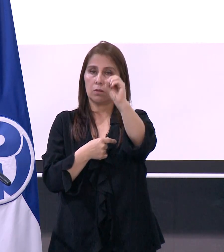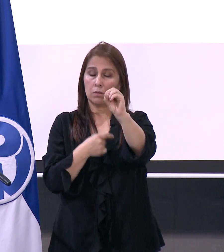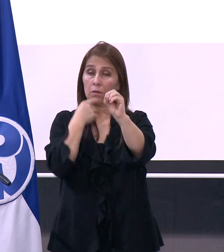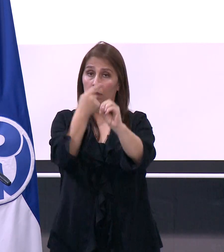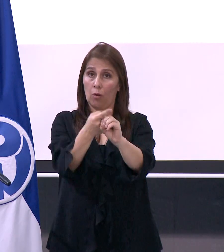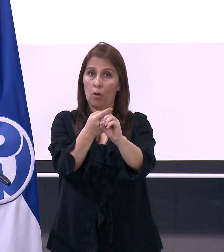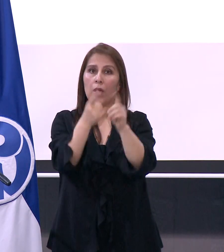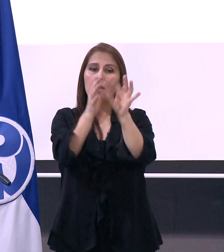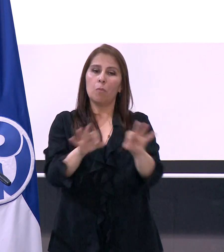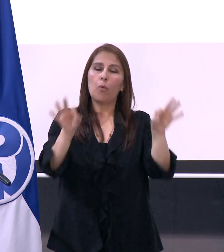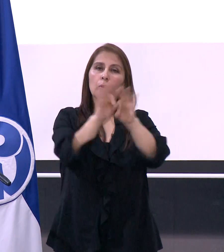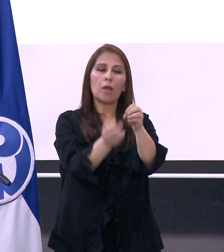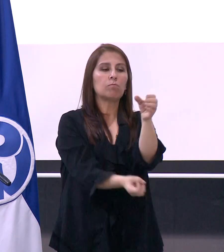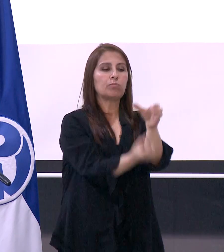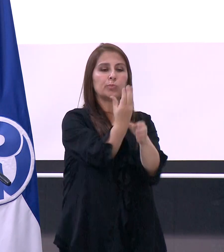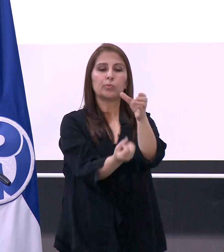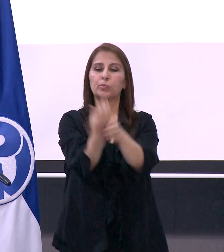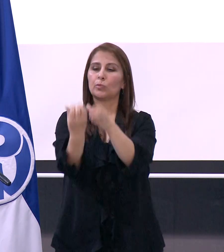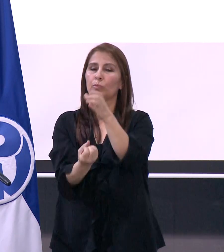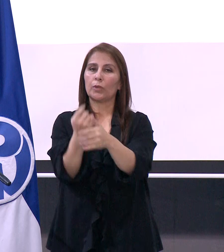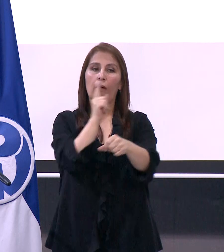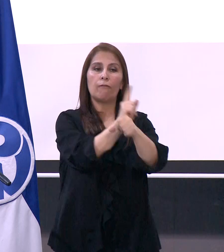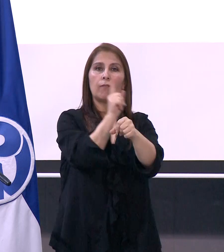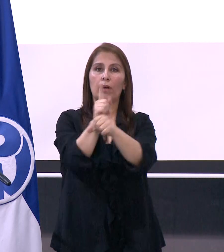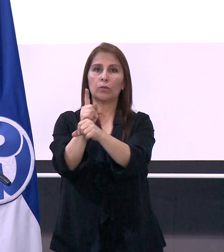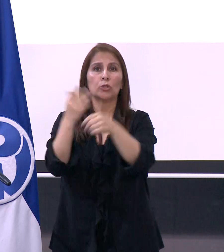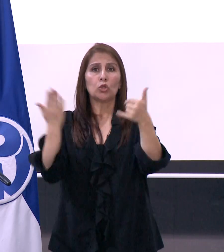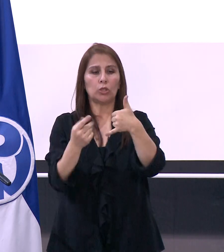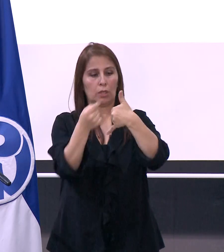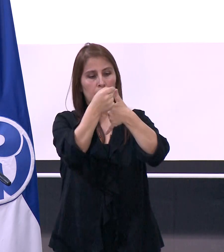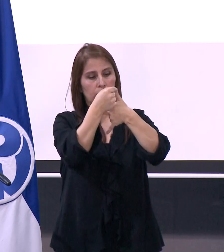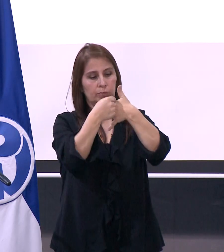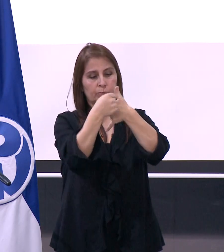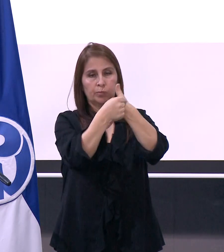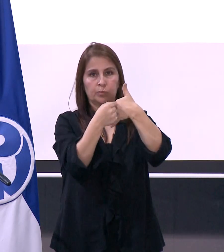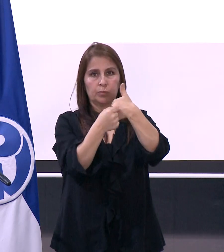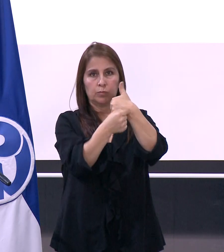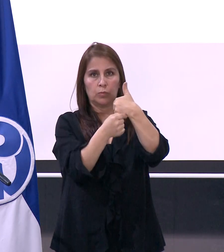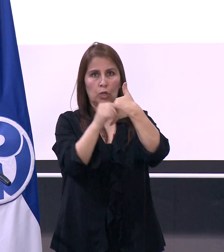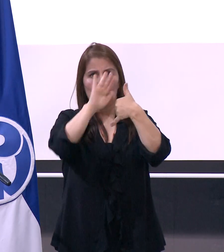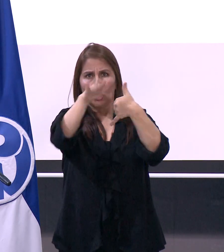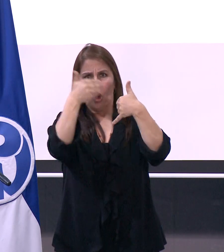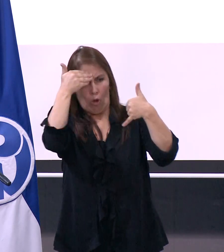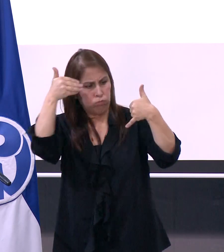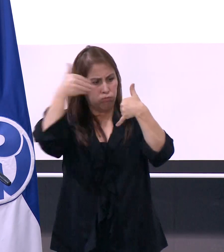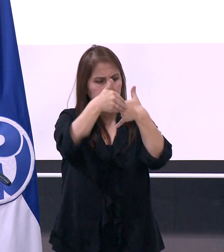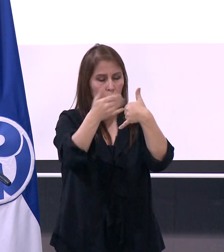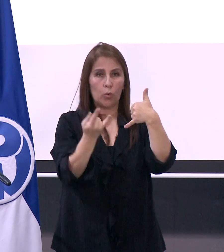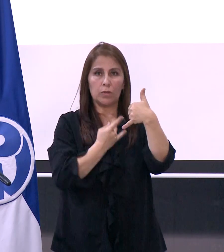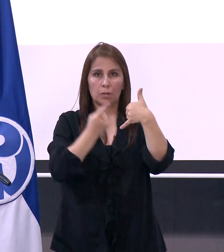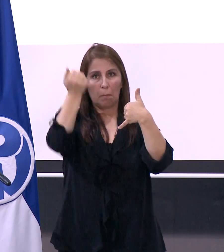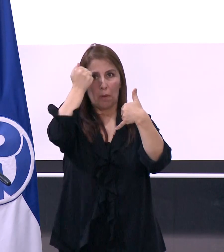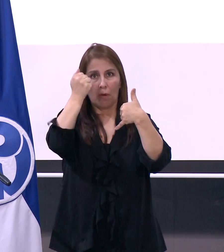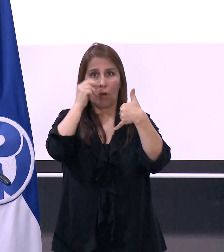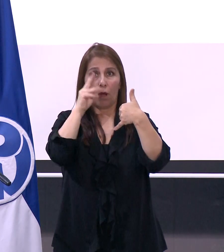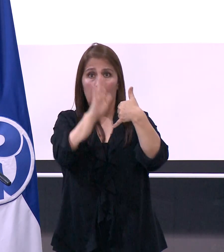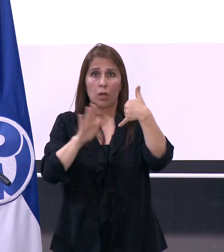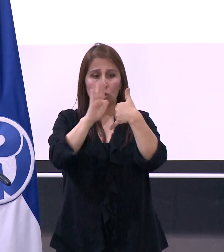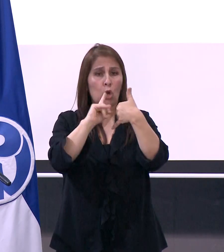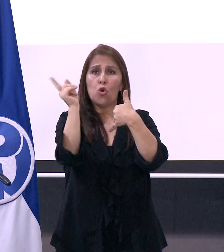la creación de facultades de educación en otras regiones del país y no concentrar todos sus esfuerzos en la universidad pedagógica nación